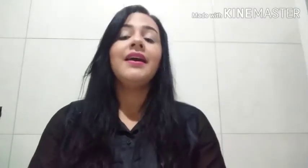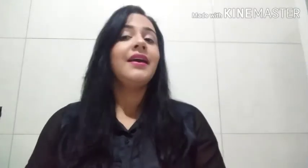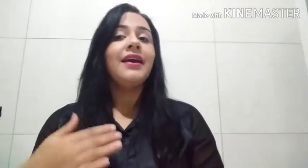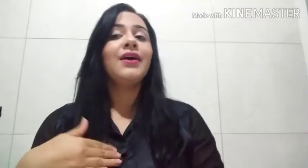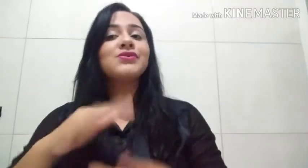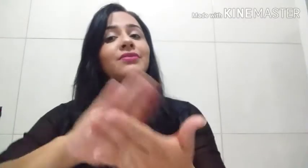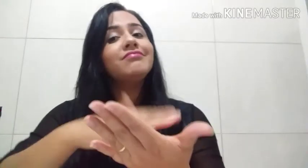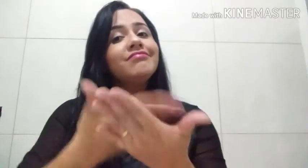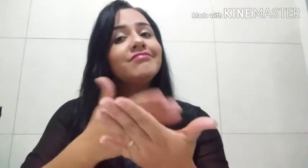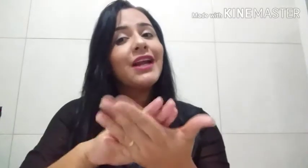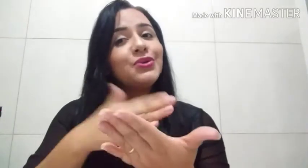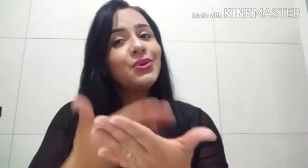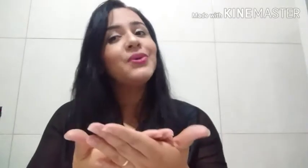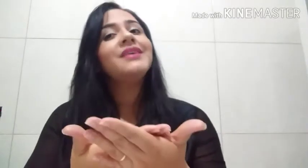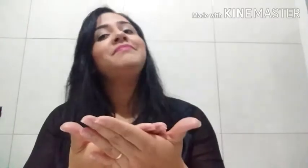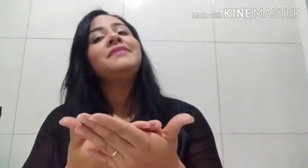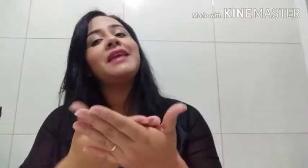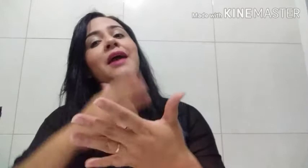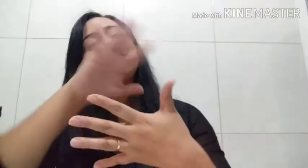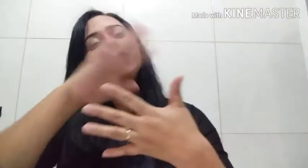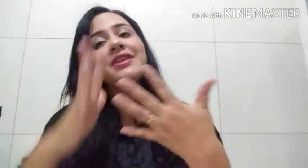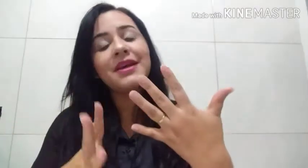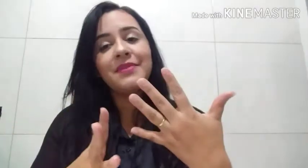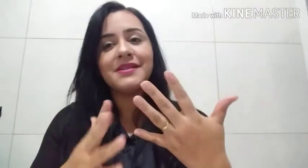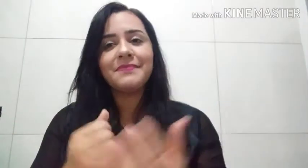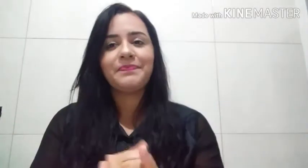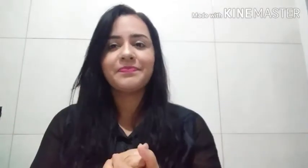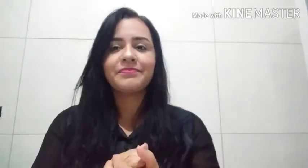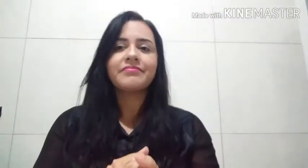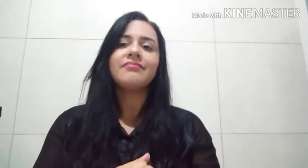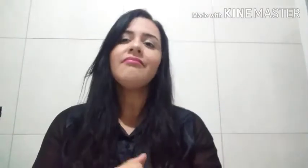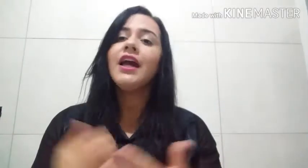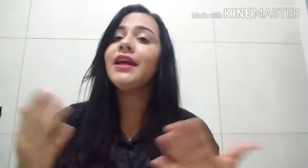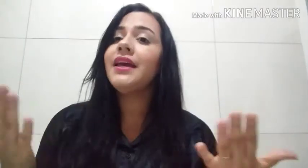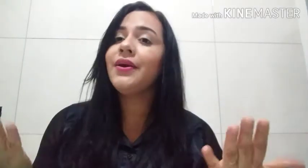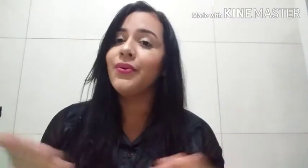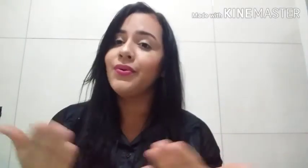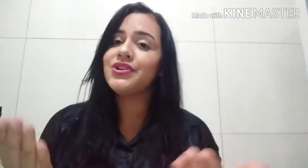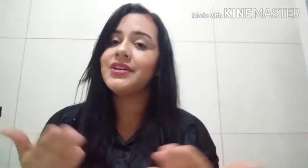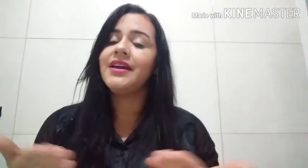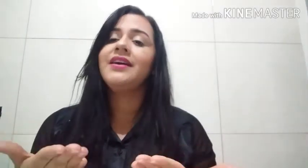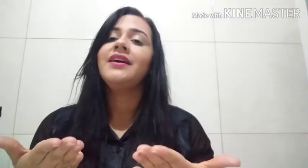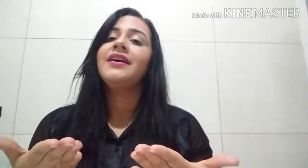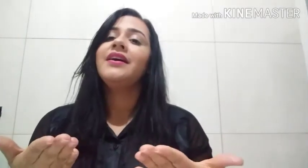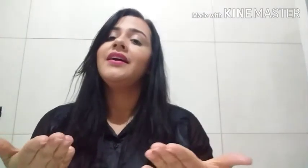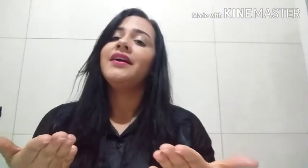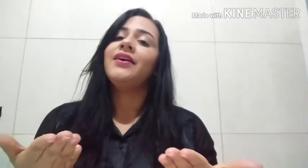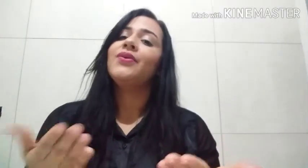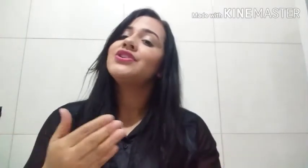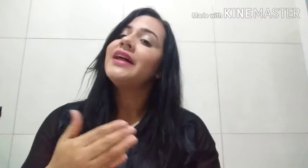E eu sou tradutora, intérprete de Libras. E hoje, né, eu